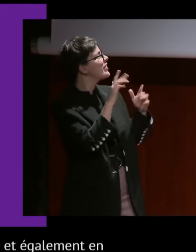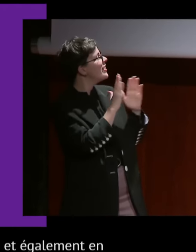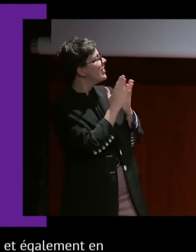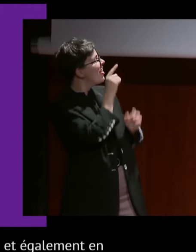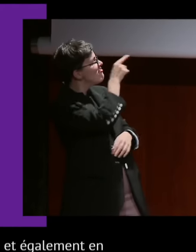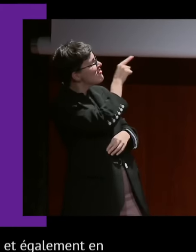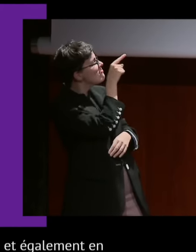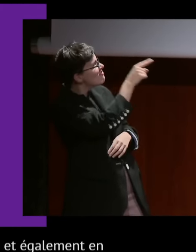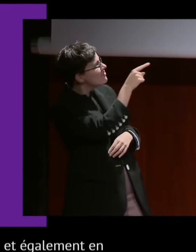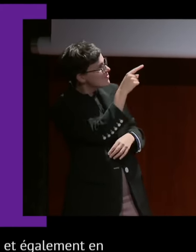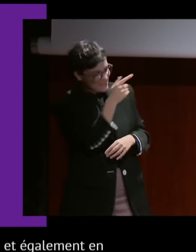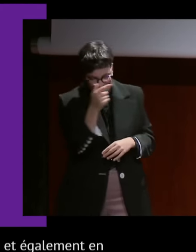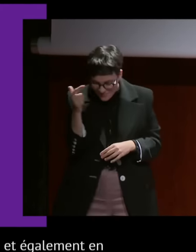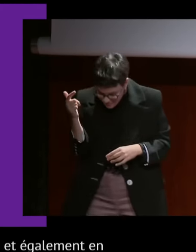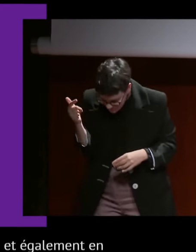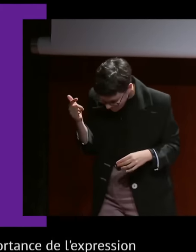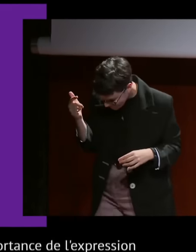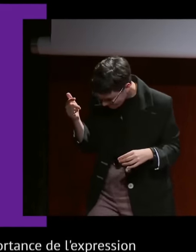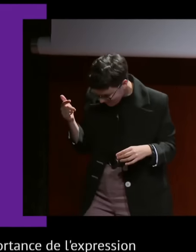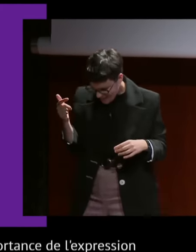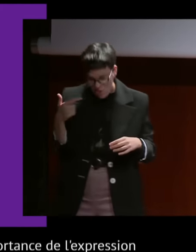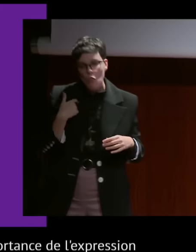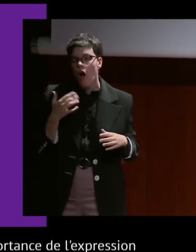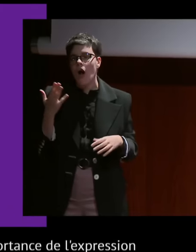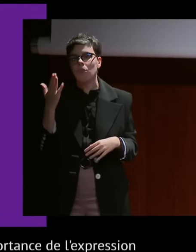Alors, Andrea a présenté ces deux livres.